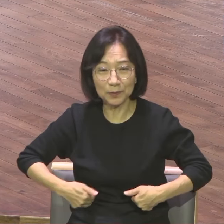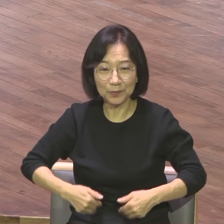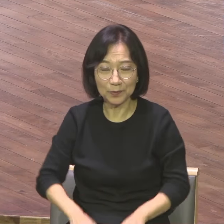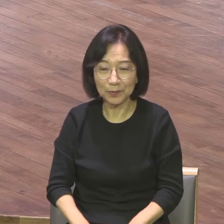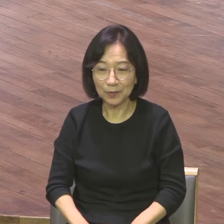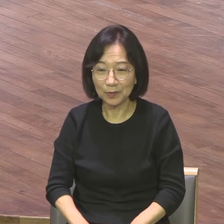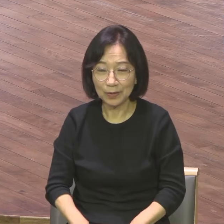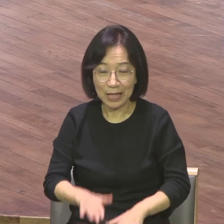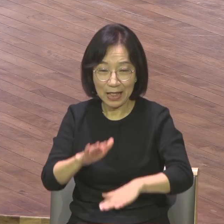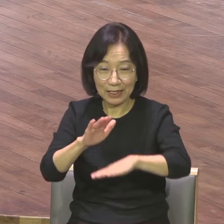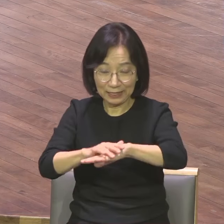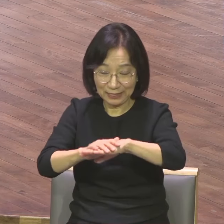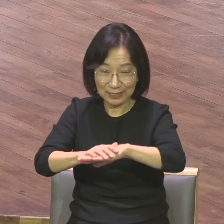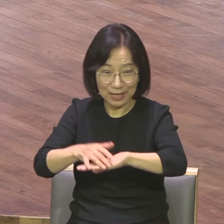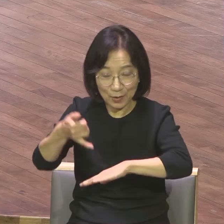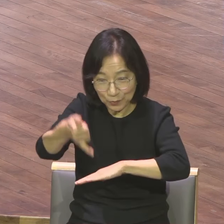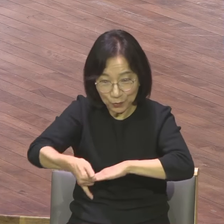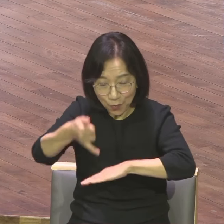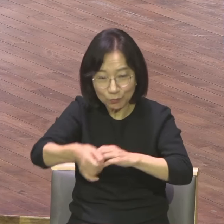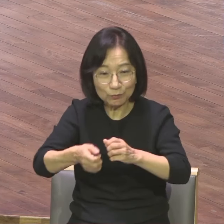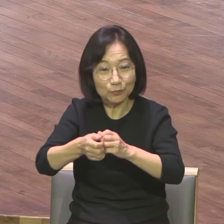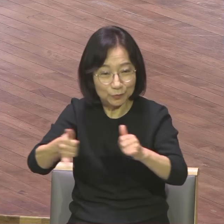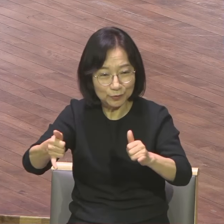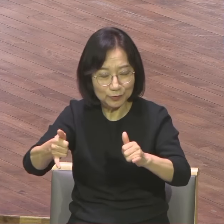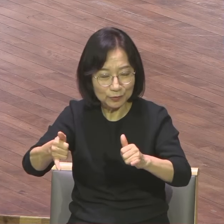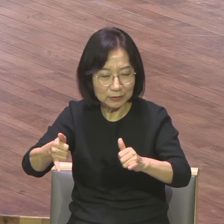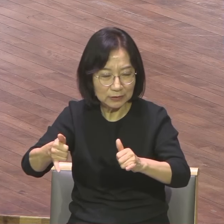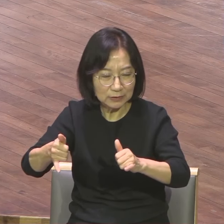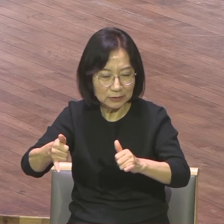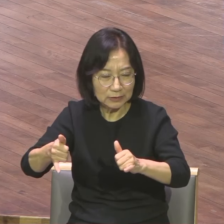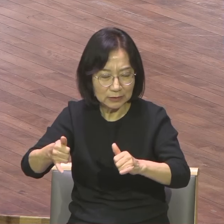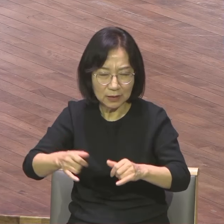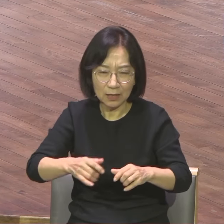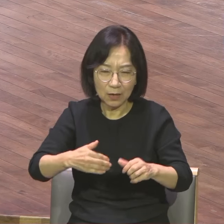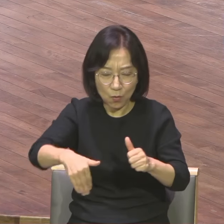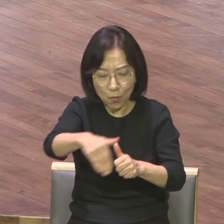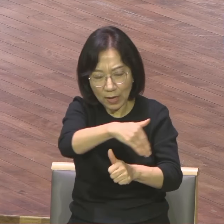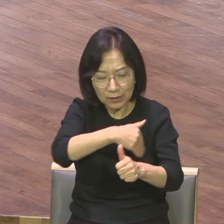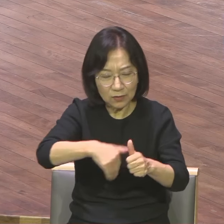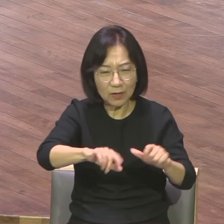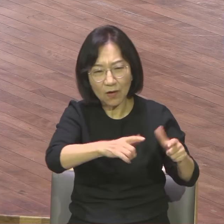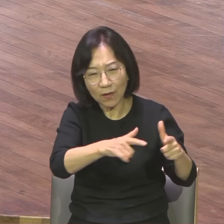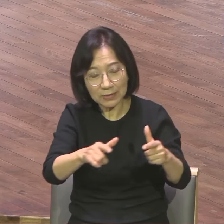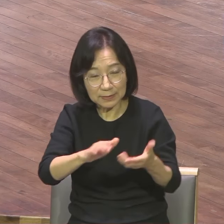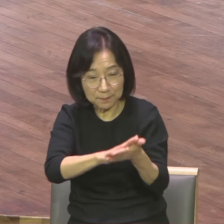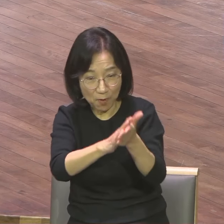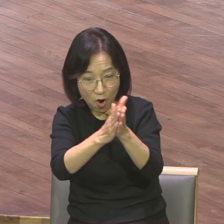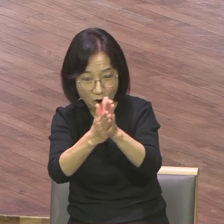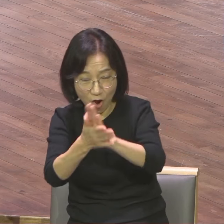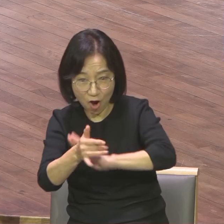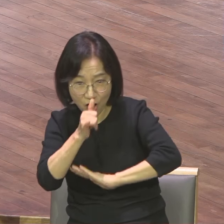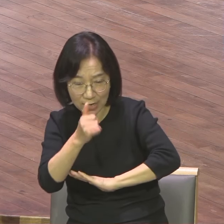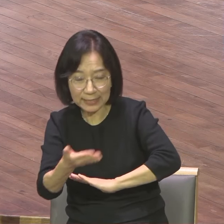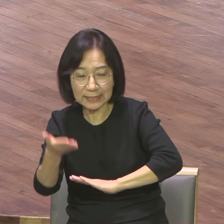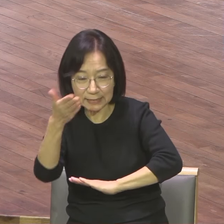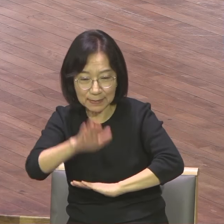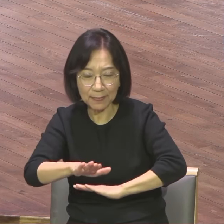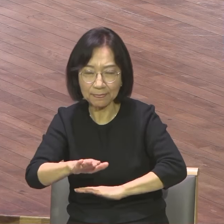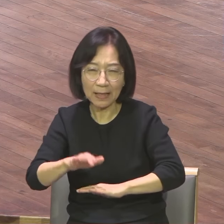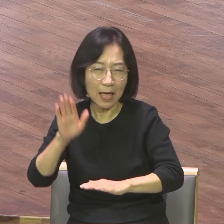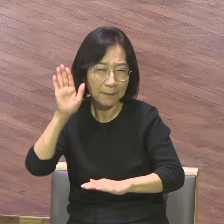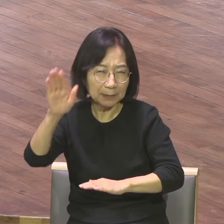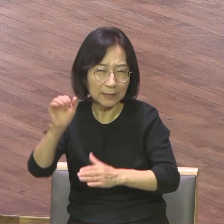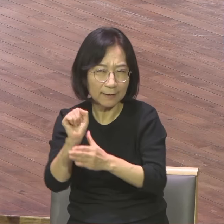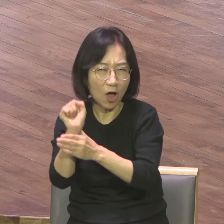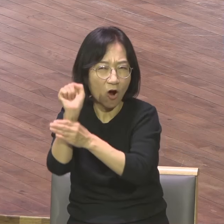이 농부는 다양한 환경적 변화가 일어났지만 뭘 봅니까? 모든 환경을 다 뛰어넘어서 열매를